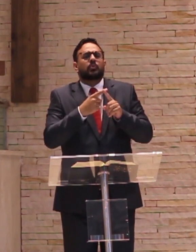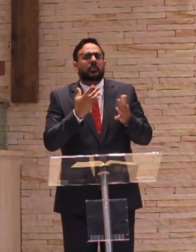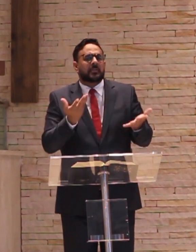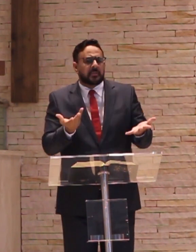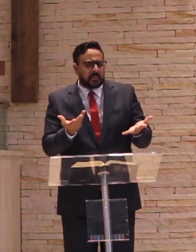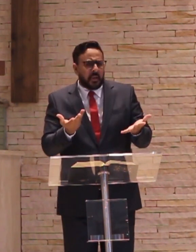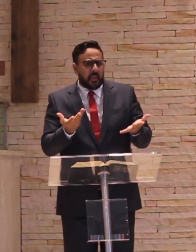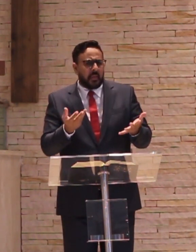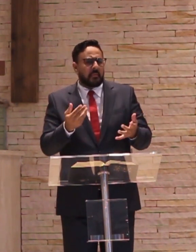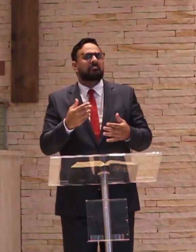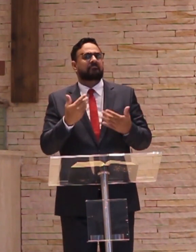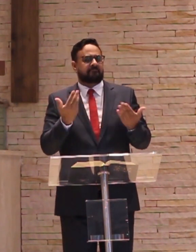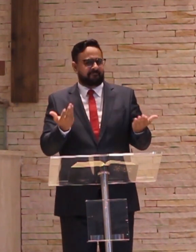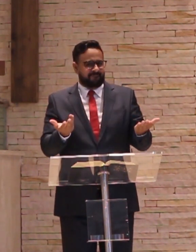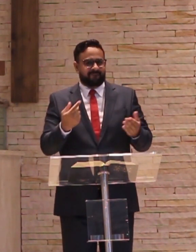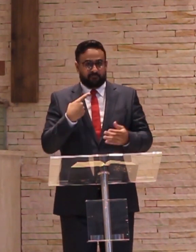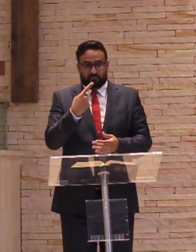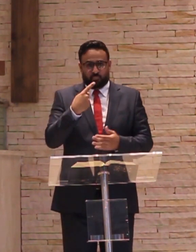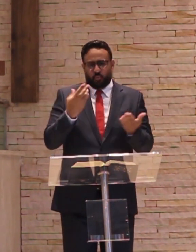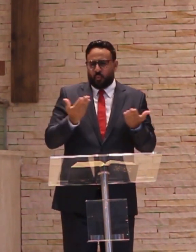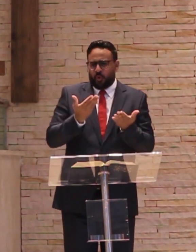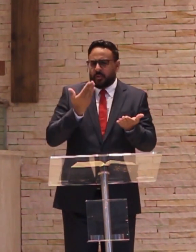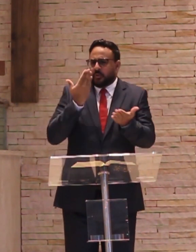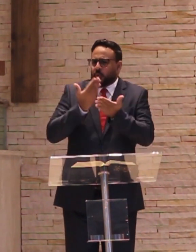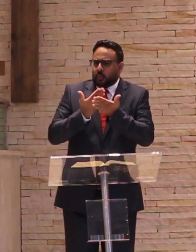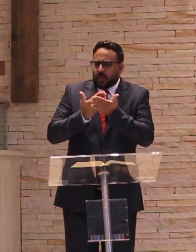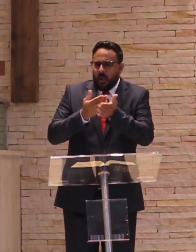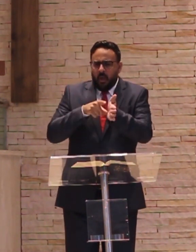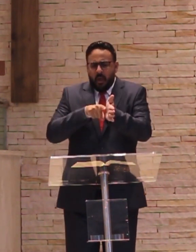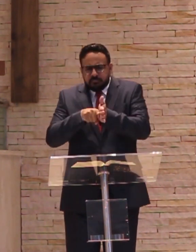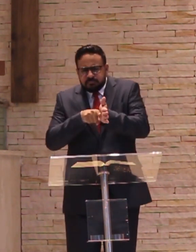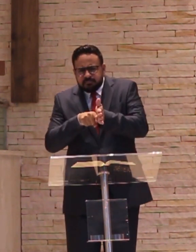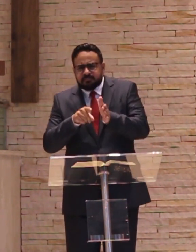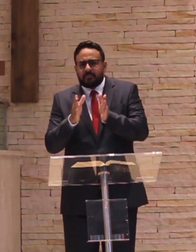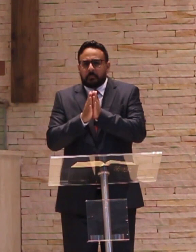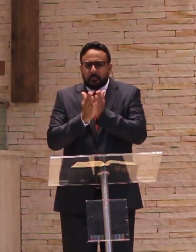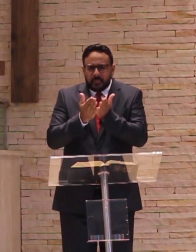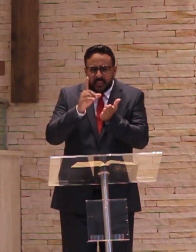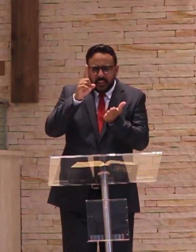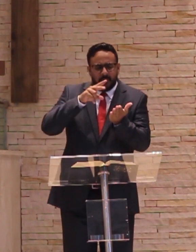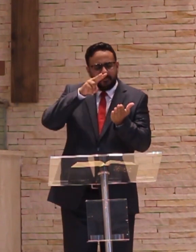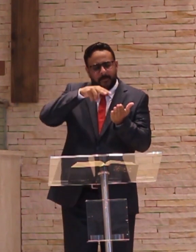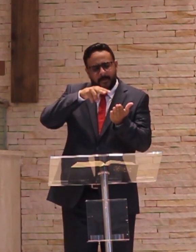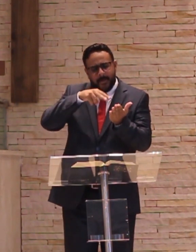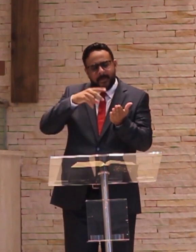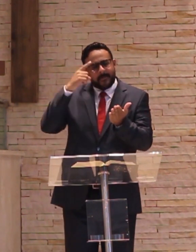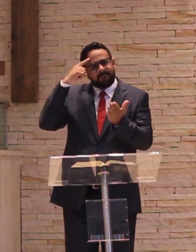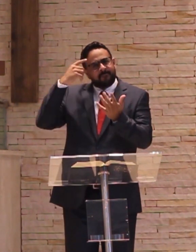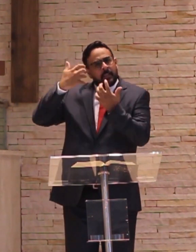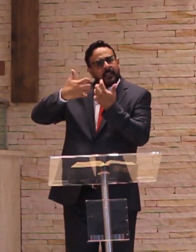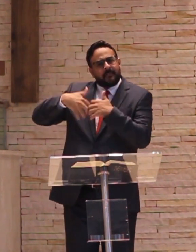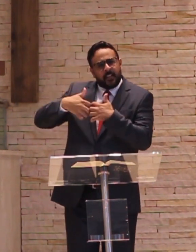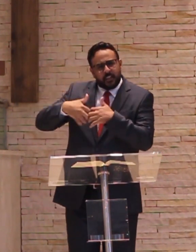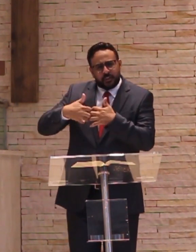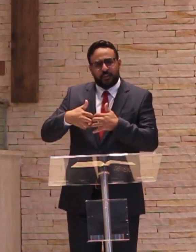e principalmente os momentos em que antecederam essa crucifixão. Então, nós estudando a